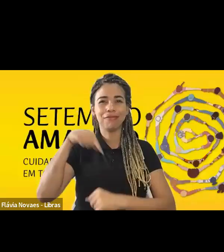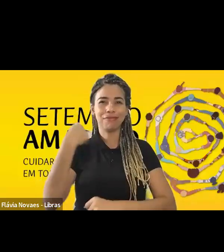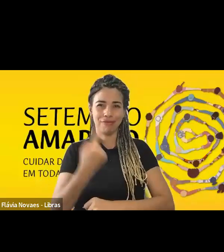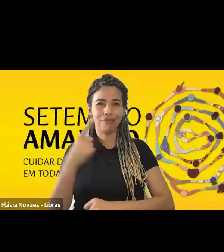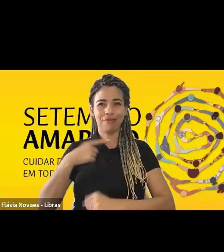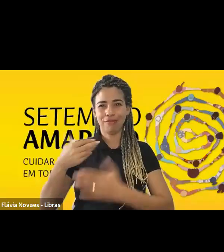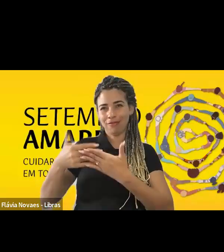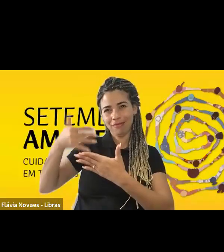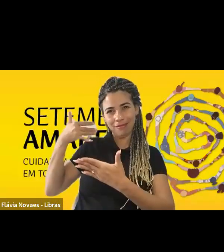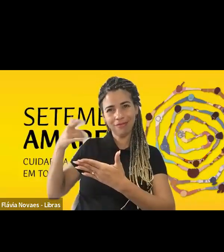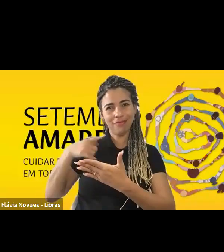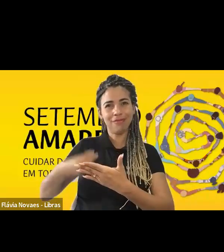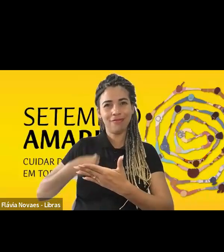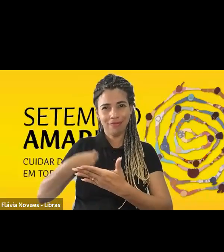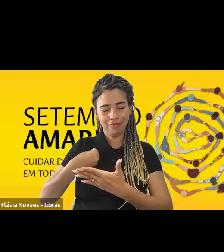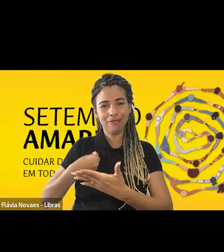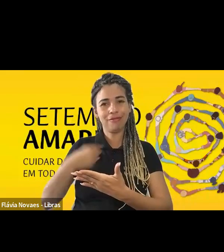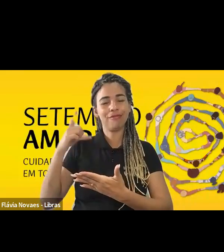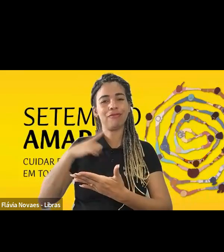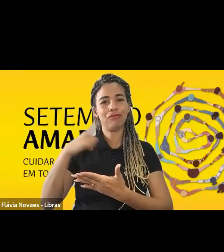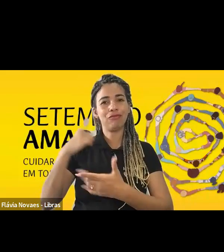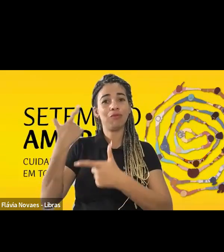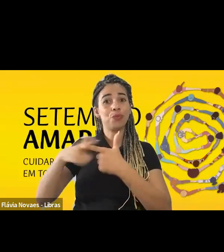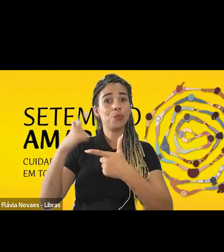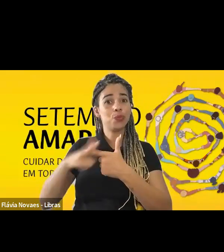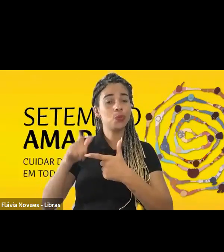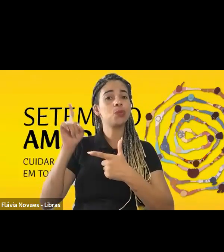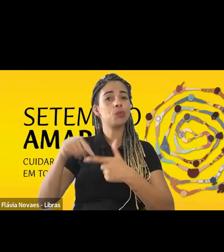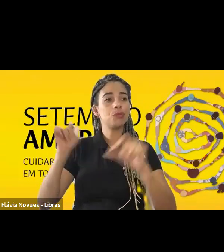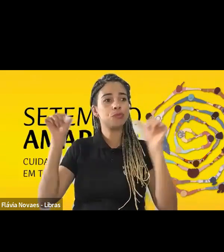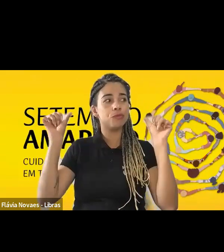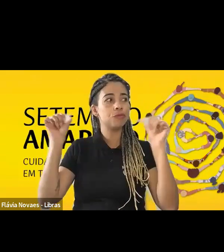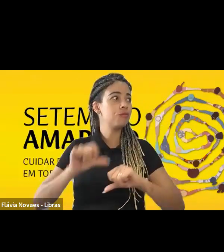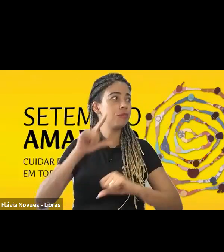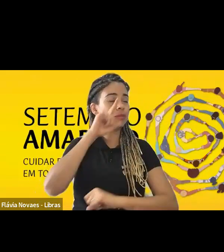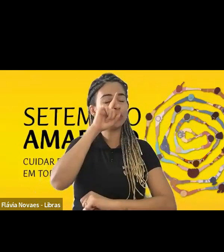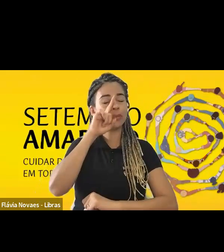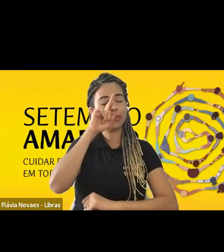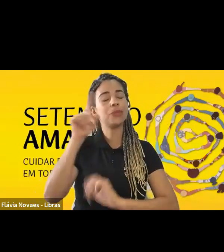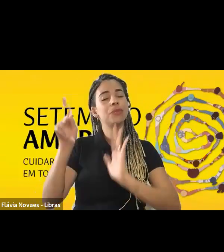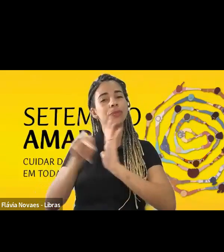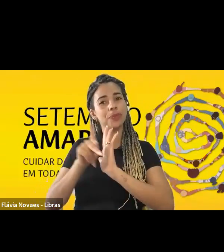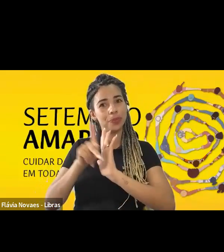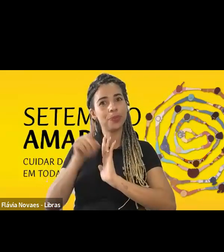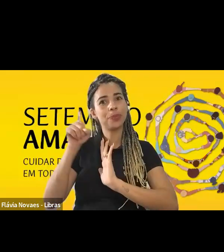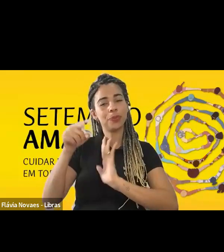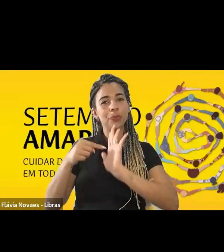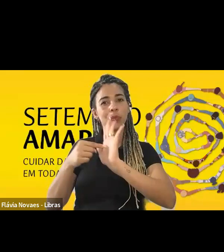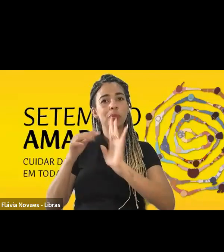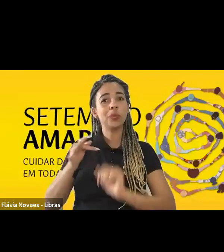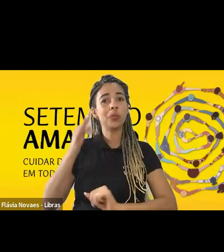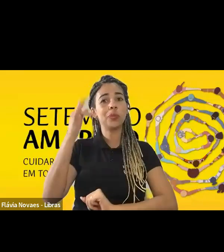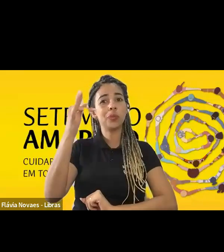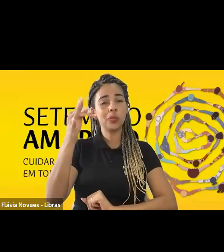que determina grande parte dos riscos que vão implicar no futuro. Um